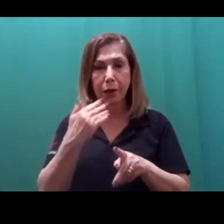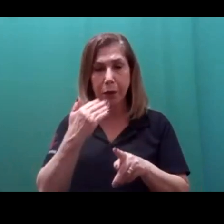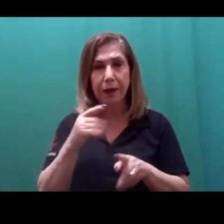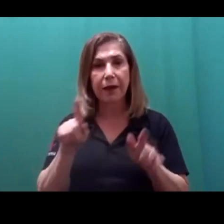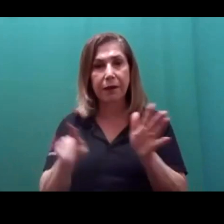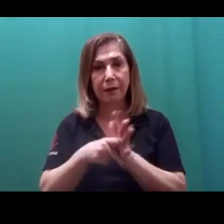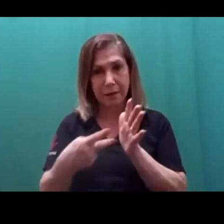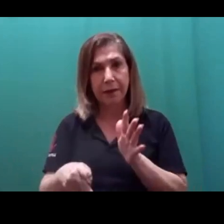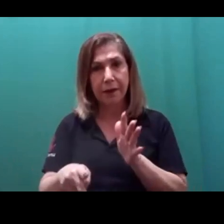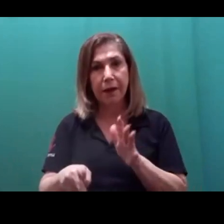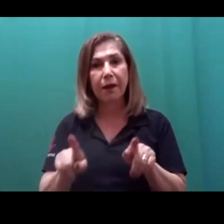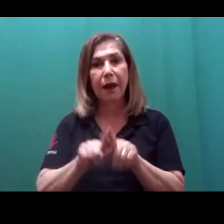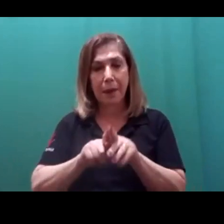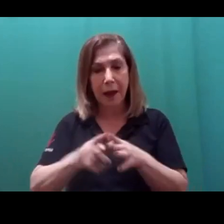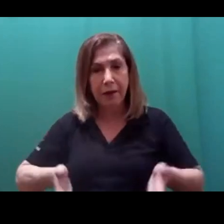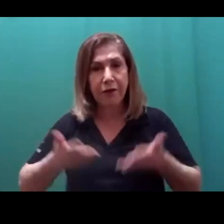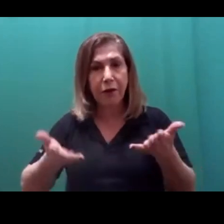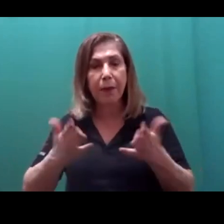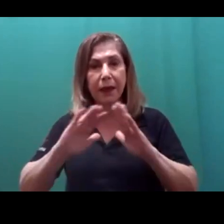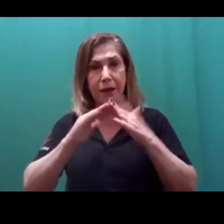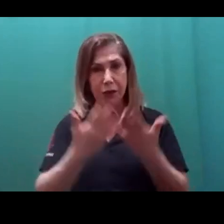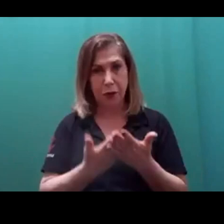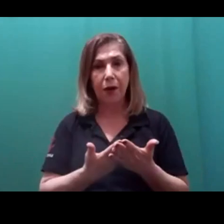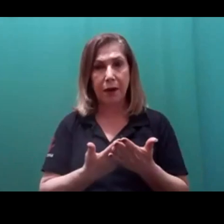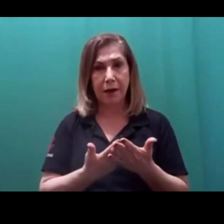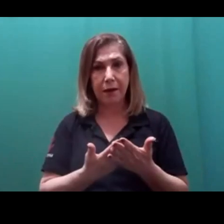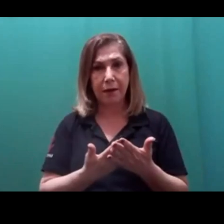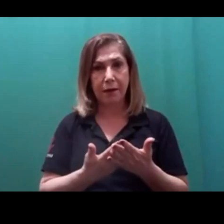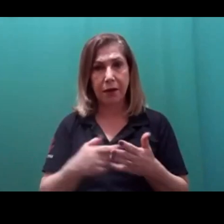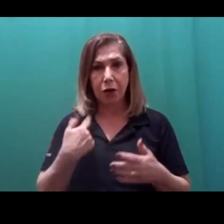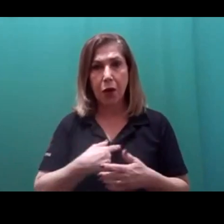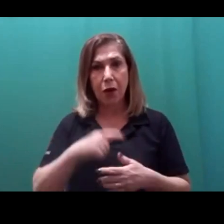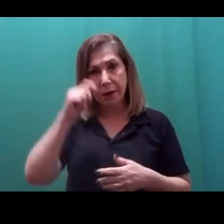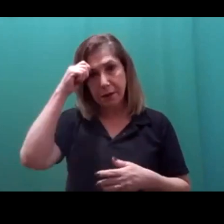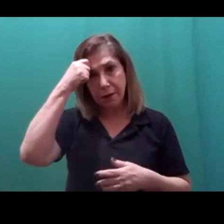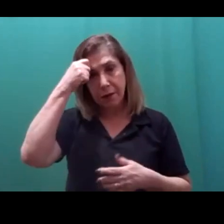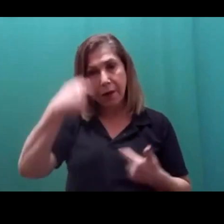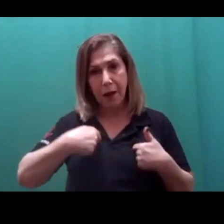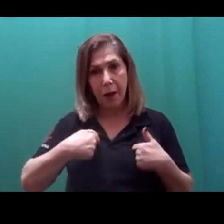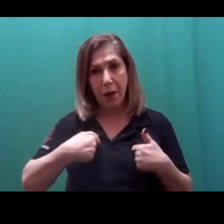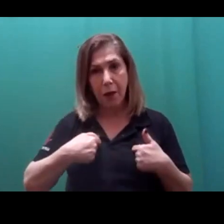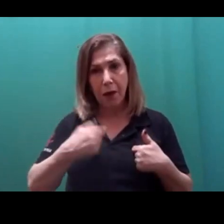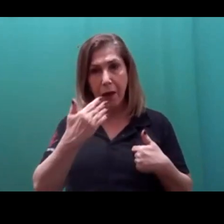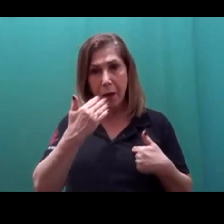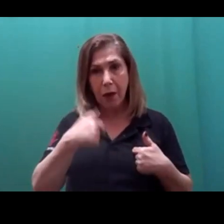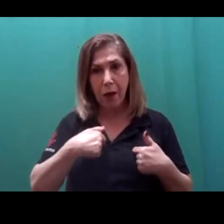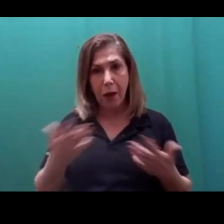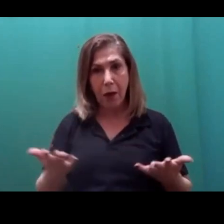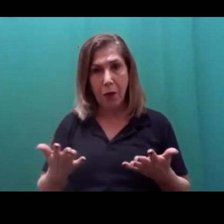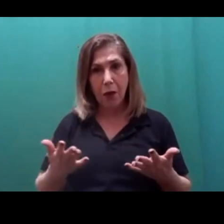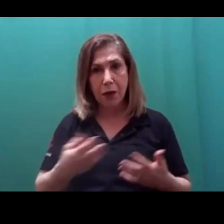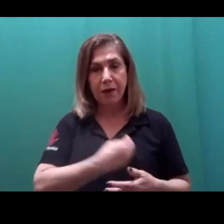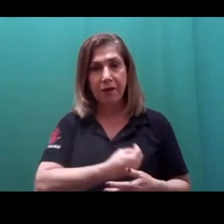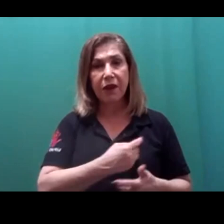ele fomenta que as pessoas fiquem na escola. Para nós, população negra, eu sou a materialização disso. Eu hoje tenho a vida que eu tenho por